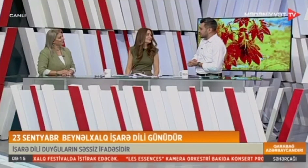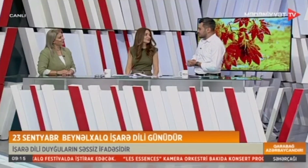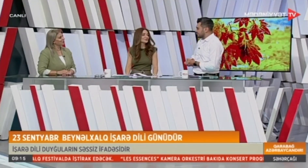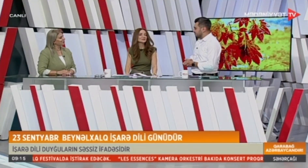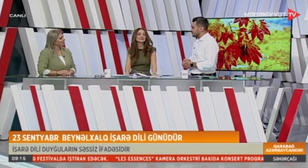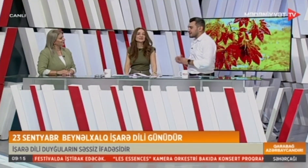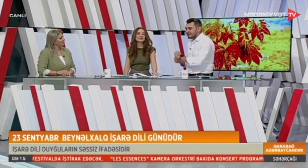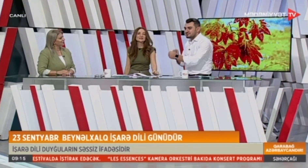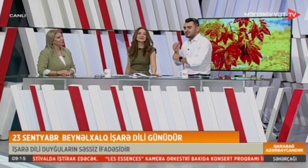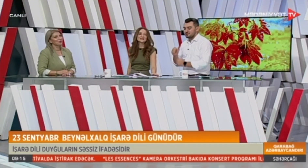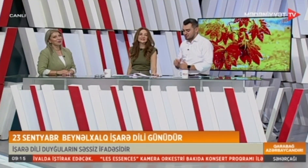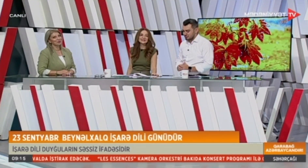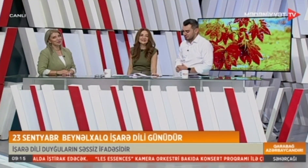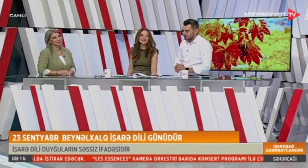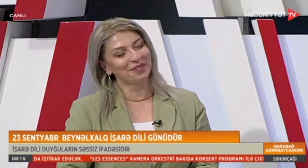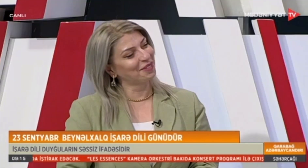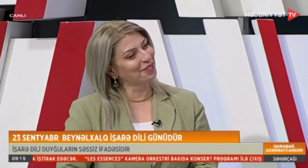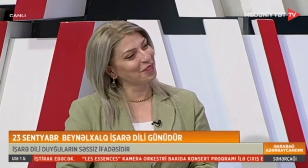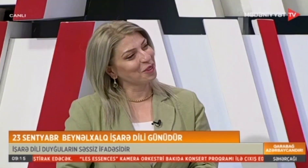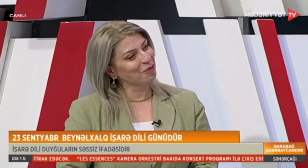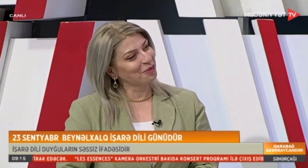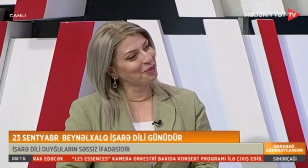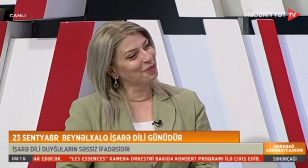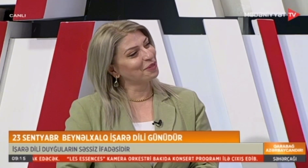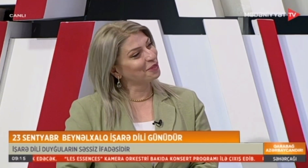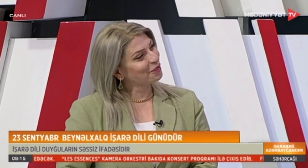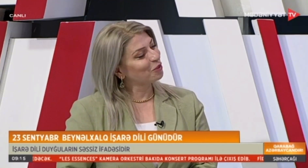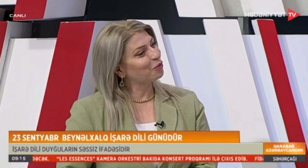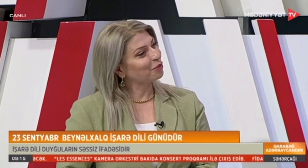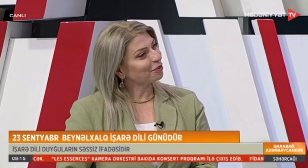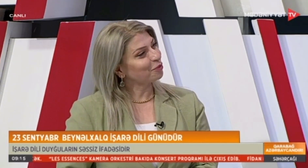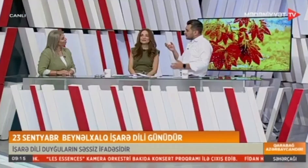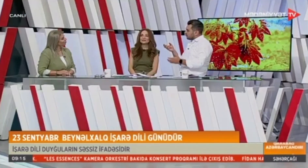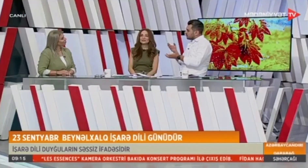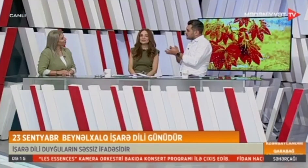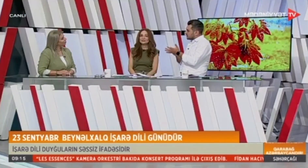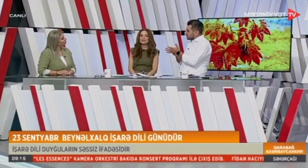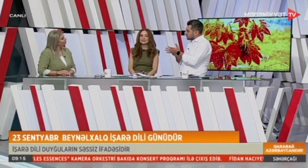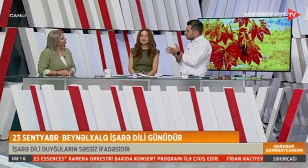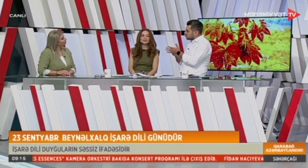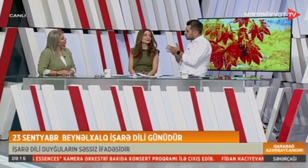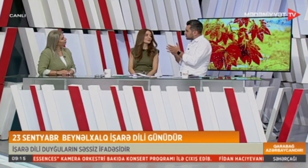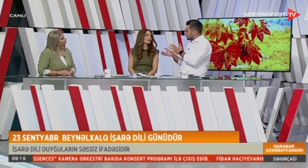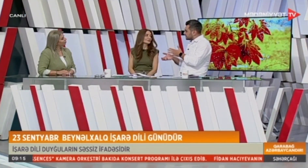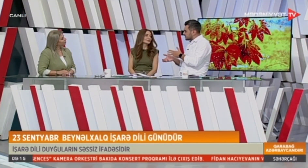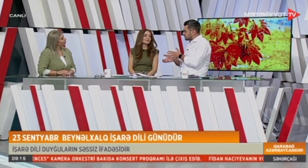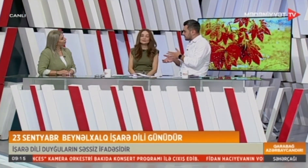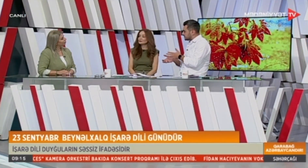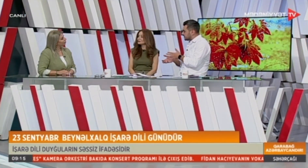düzdür, dayana bilmədik, soruşduq. Müəyyən sözlər var ki, onlar söz şəkilcidən istifadə eləmirlər,